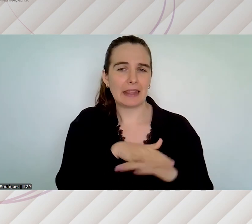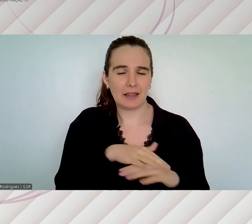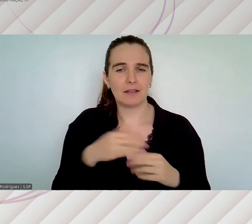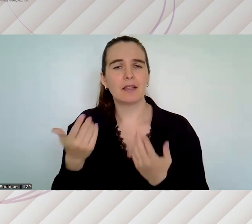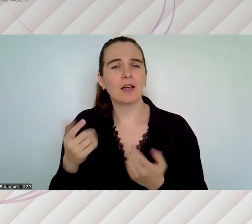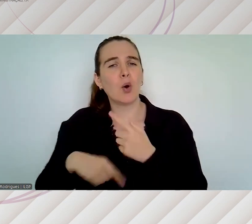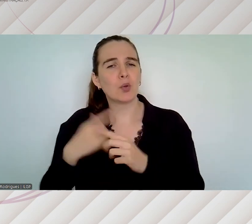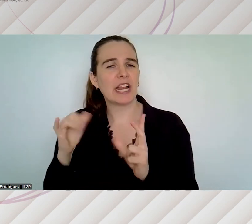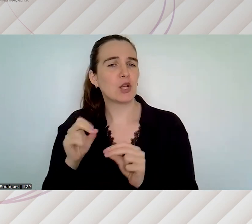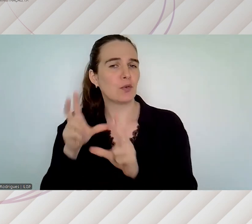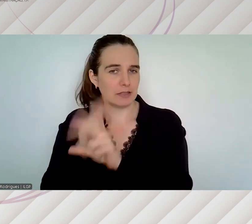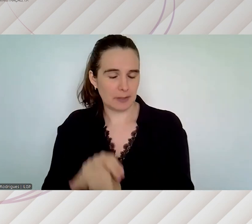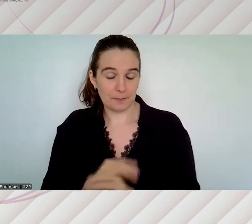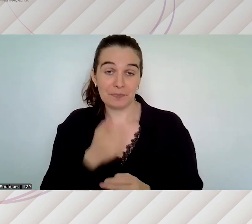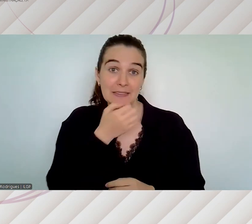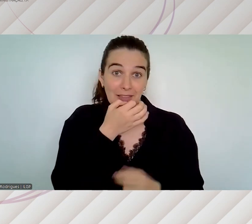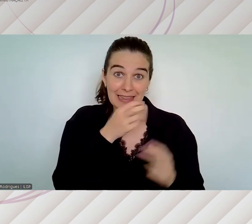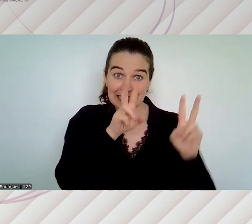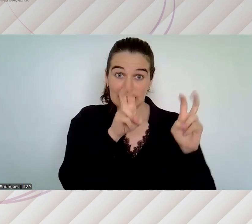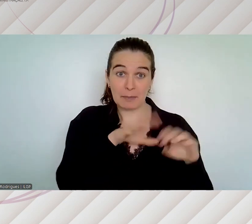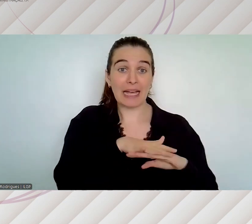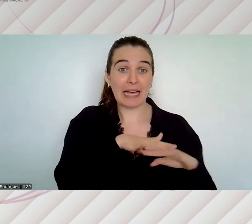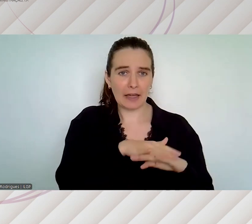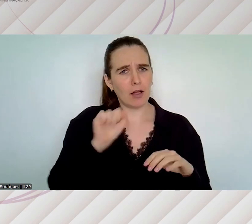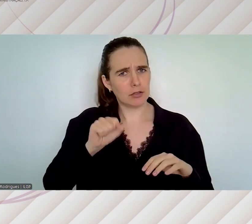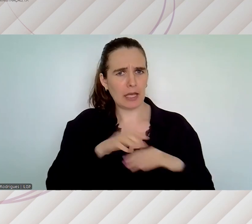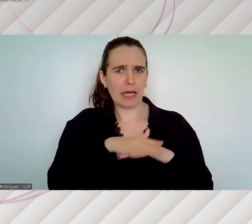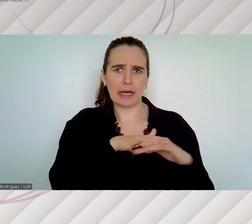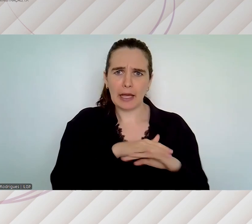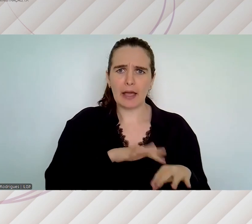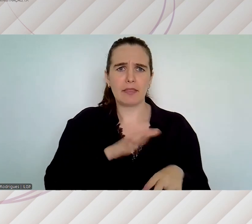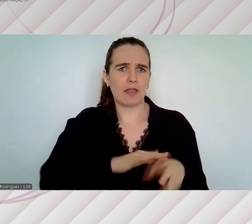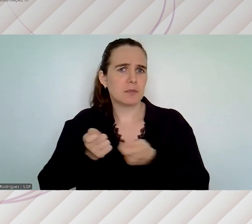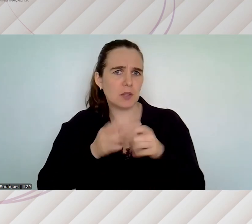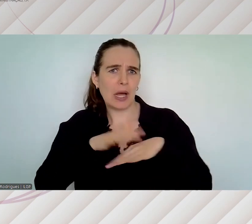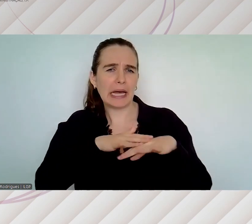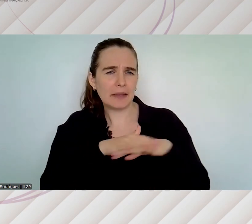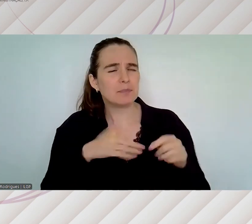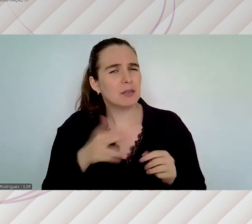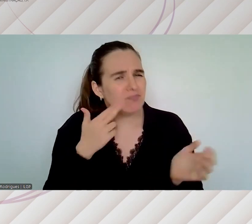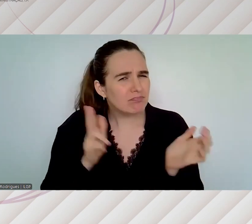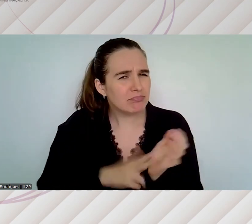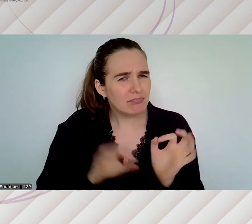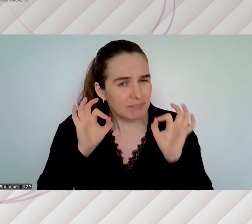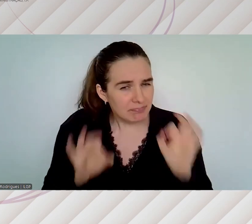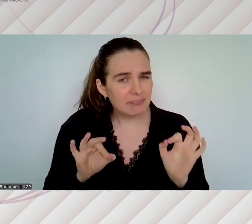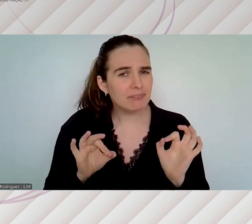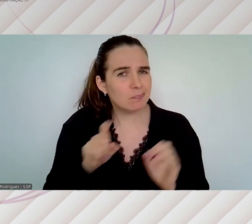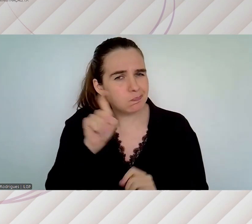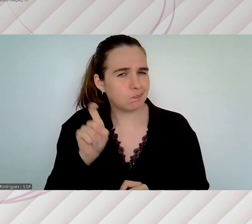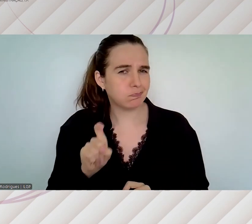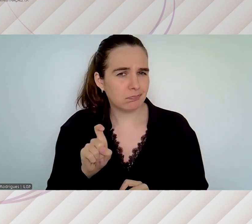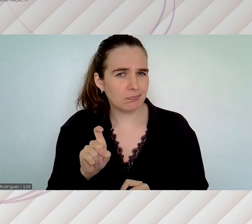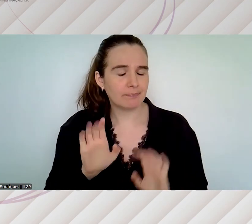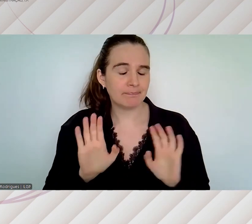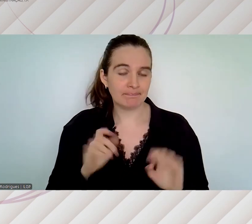outra. E quando se fala em rede, toda a gente diz sim, estamos em rede, a administração está em rede, etc. Mas estaremos mesmo. Pareceu-me interessante